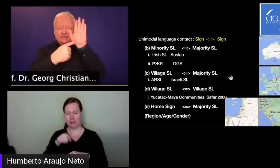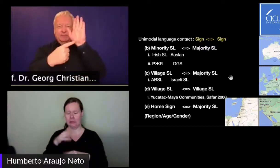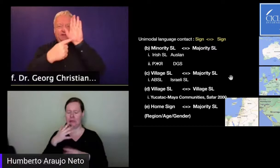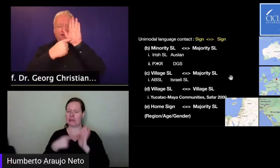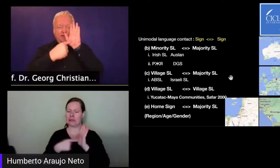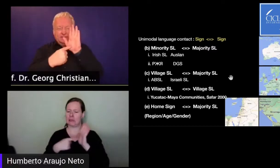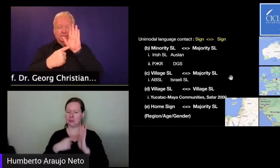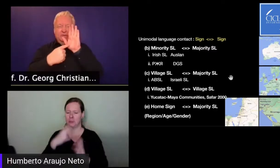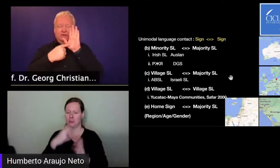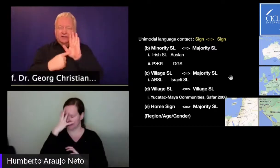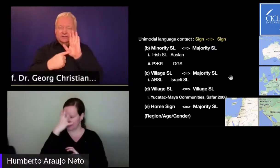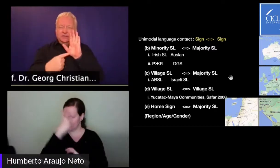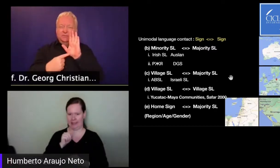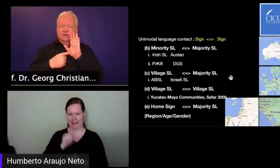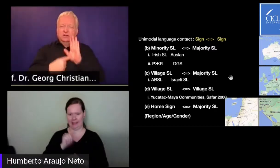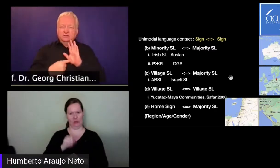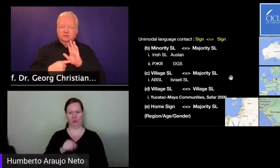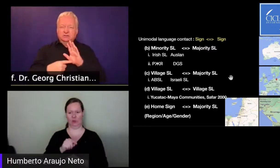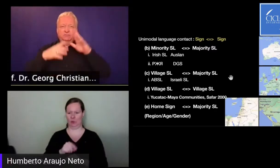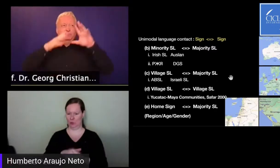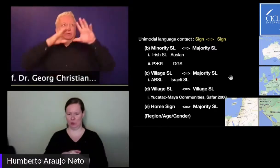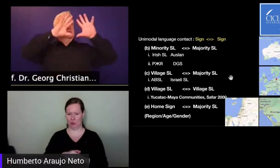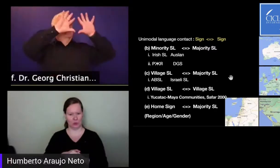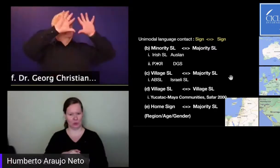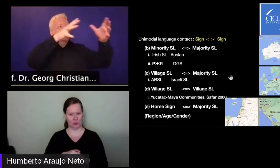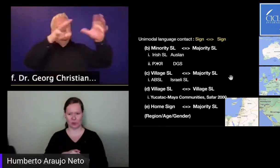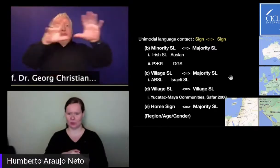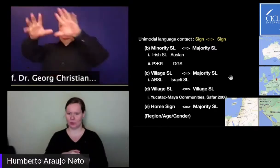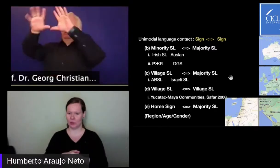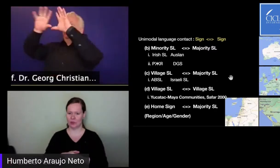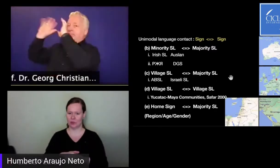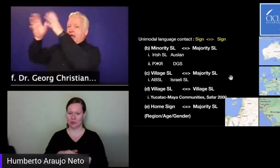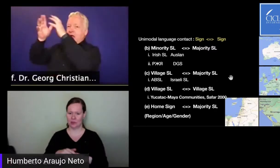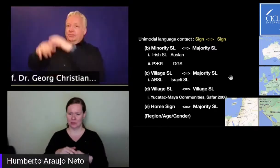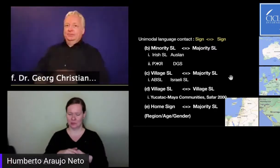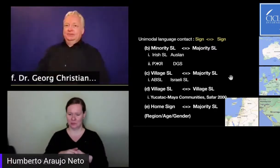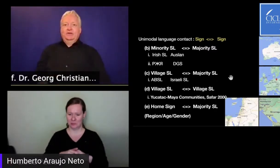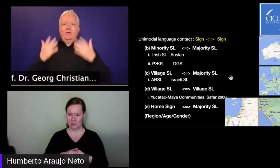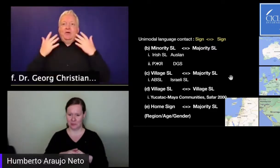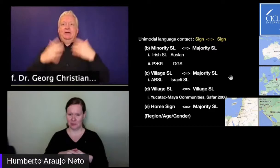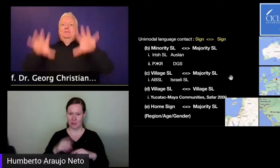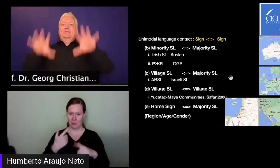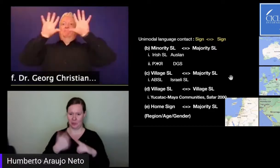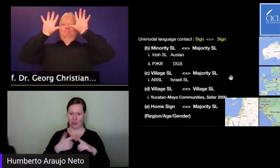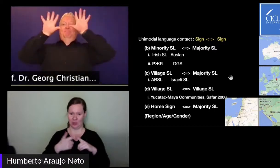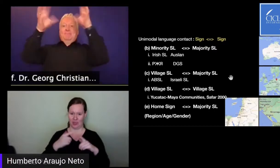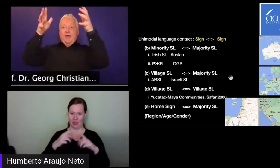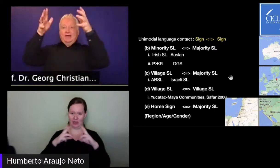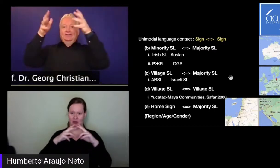sentido. E é bem interessante o que acontece nesse local.